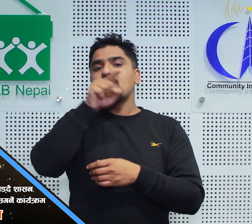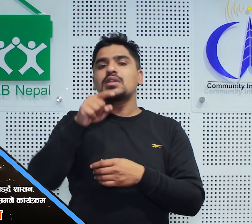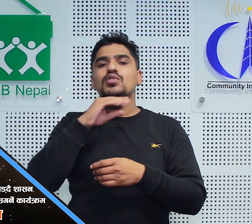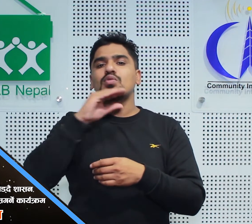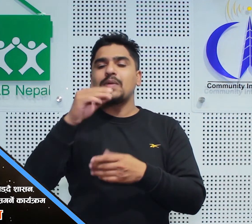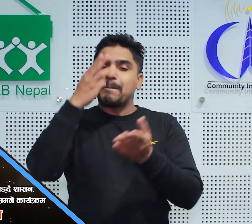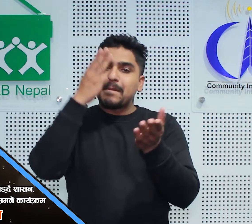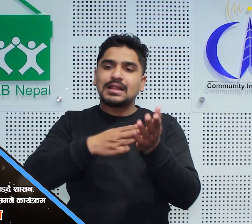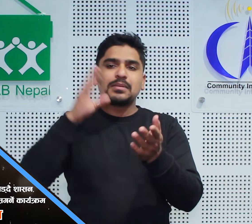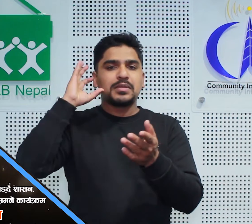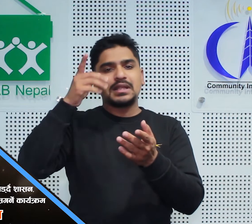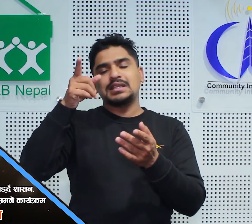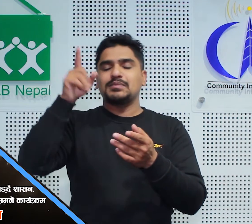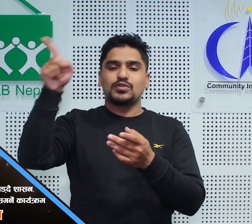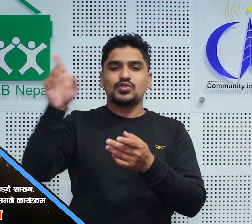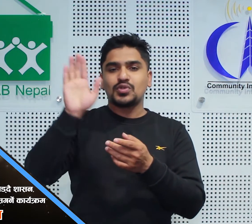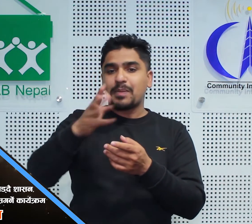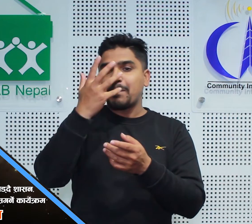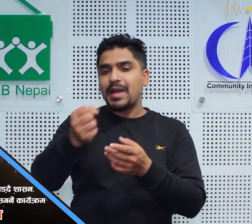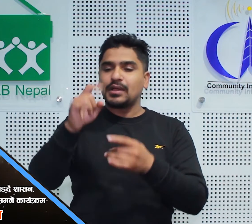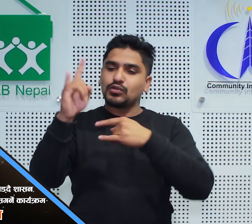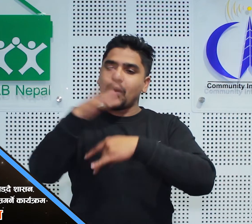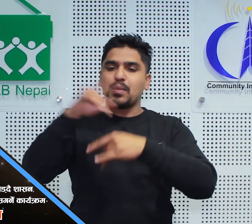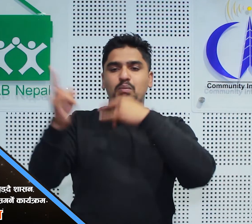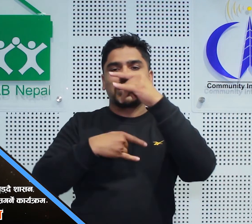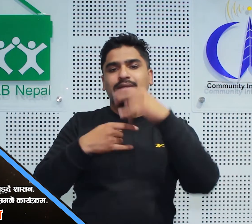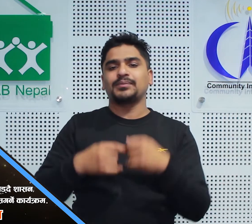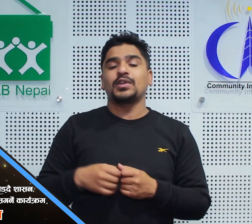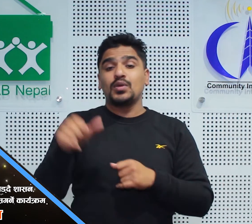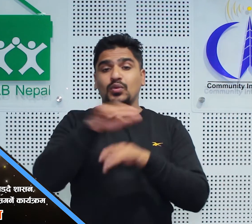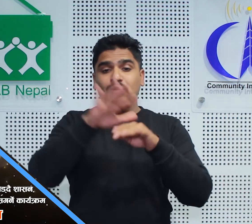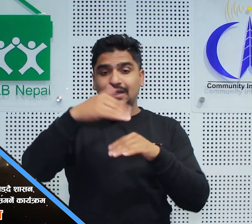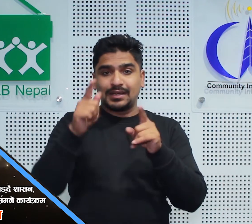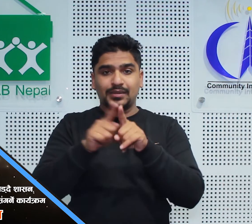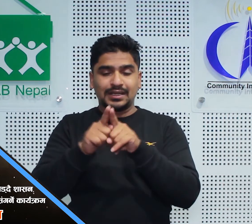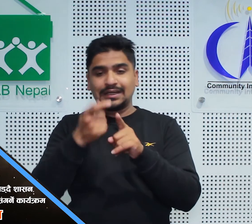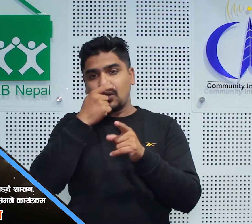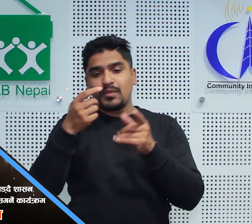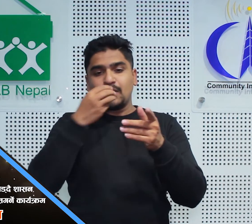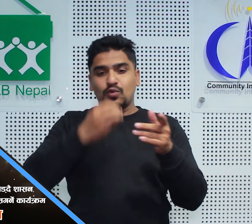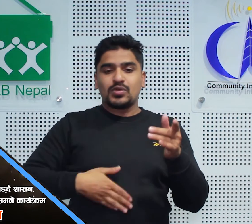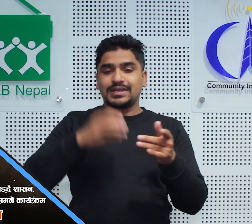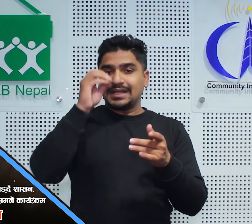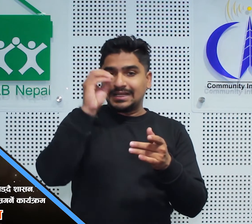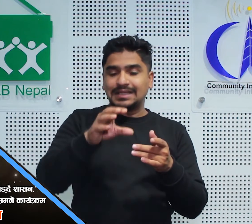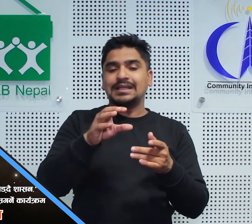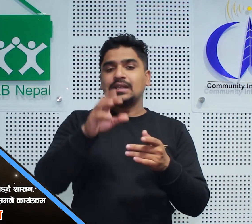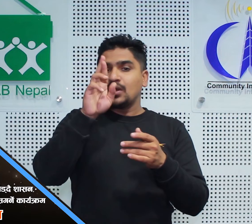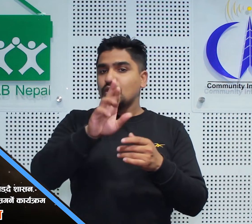युवा मात्रै परदेशी भूमिमा छन्, बाँकी फर्किसके। उनीहरूलाई पनि हामी गाउँमै रोजगारी दिइरहेका छौँ।